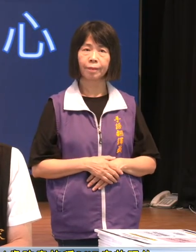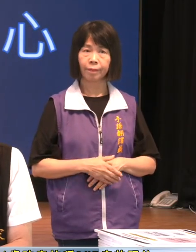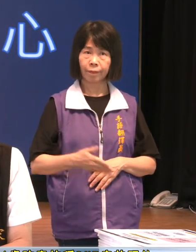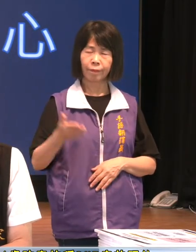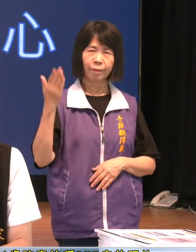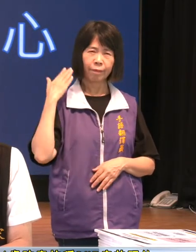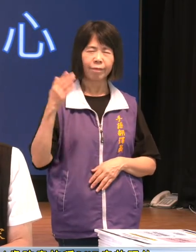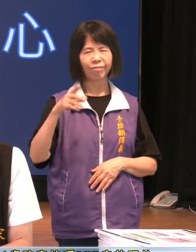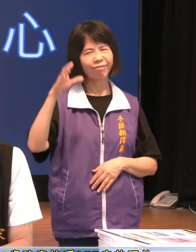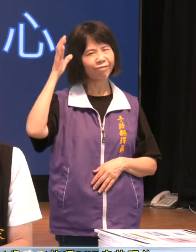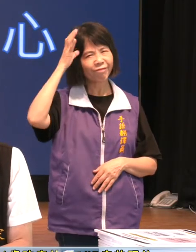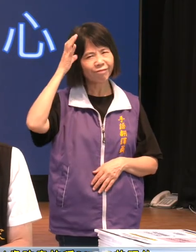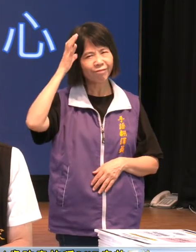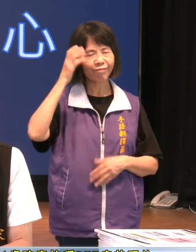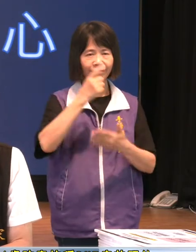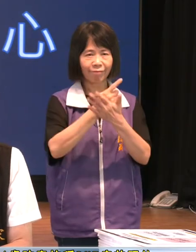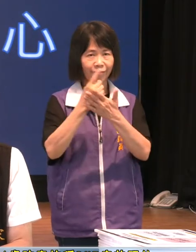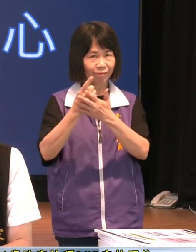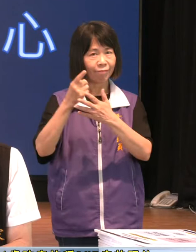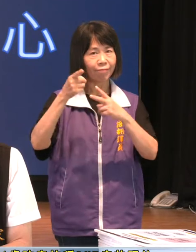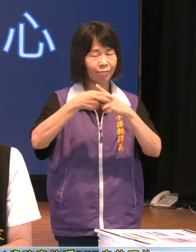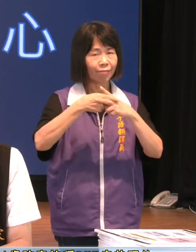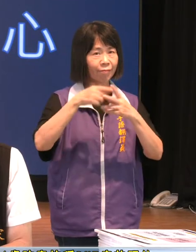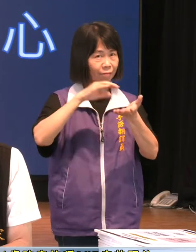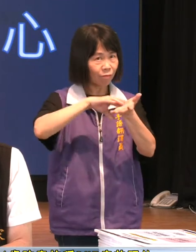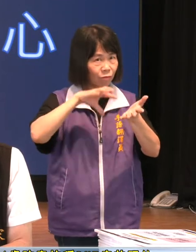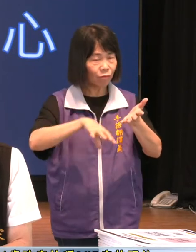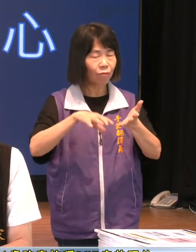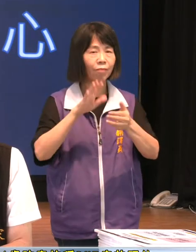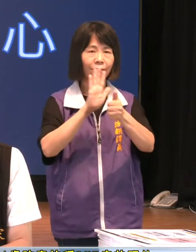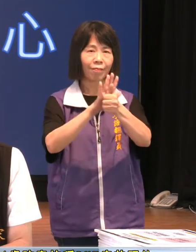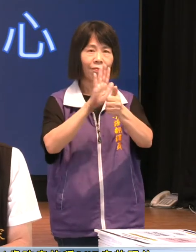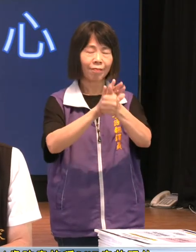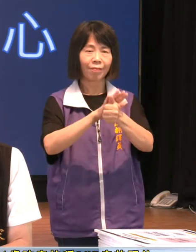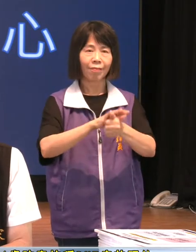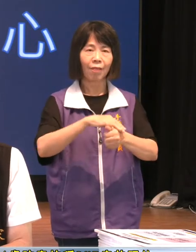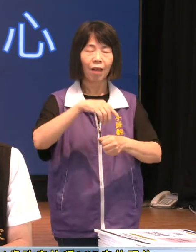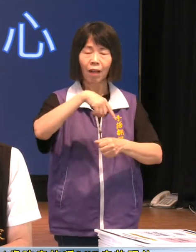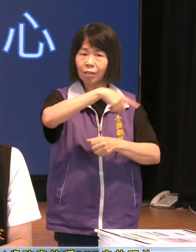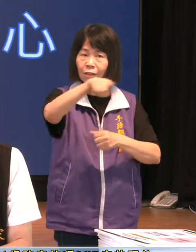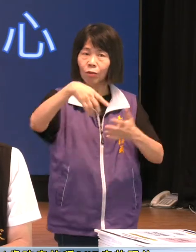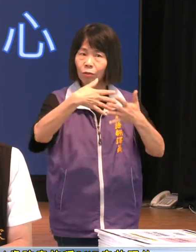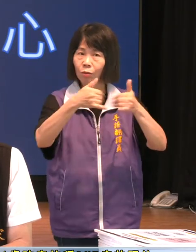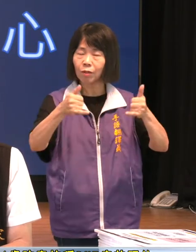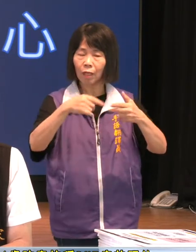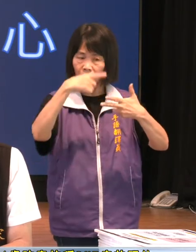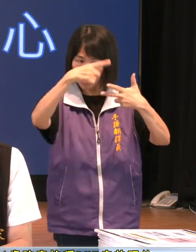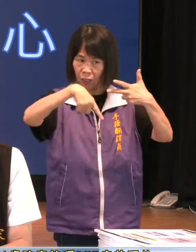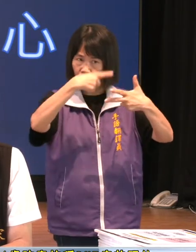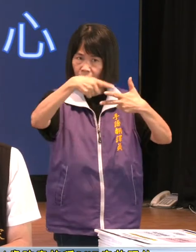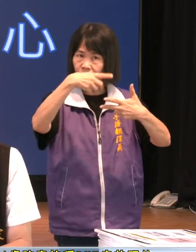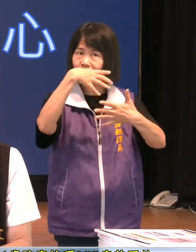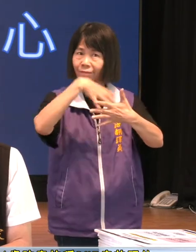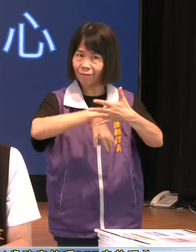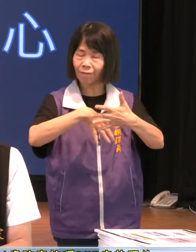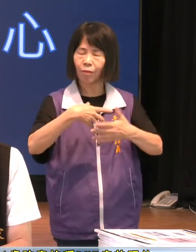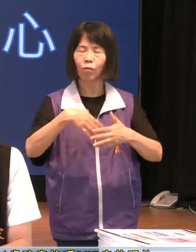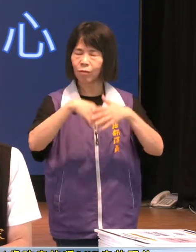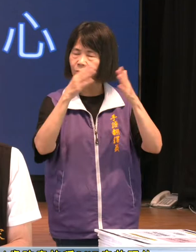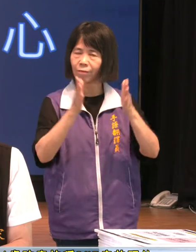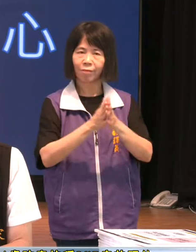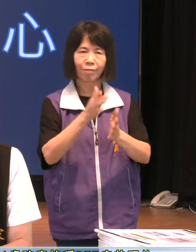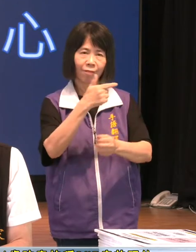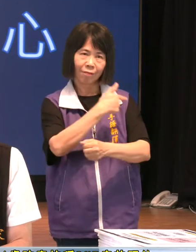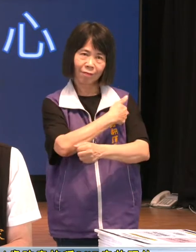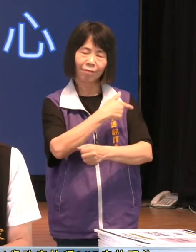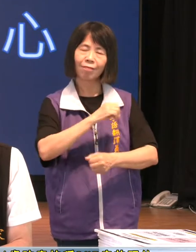就期待我们各医疗院所动起来，能够帮助我们这些学生在1周之内接种完毕。所